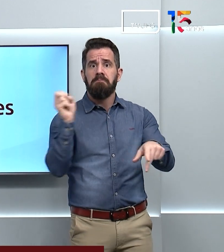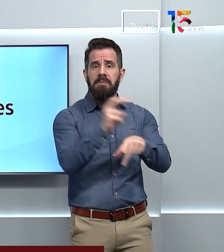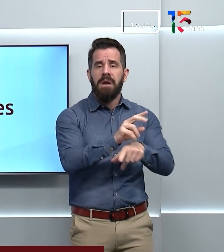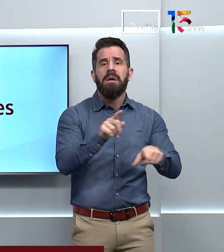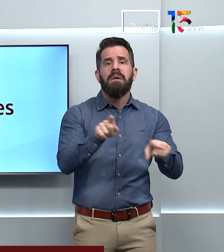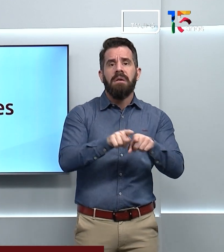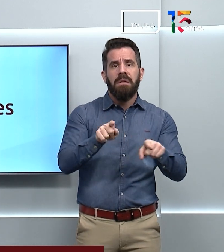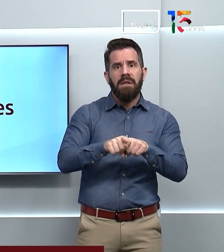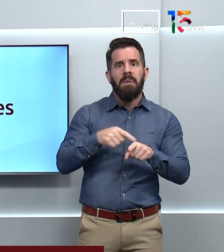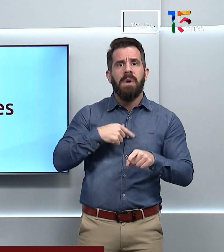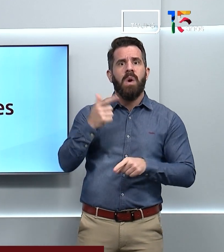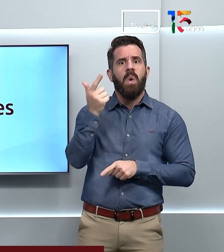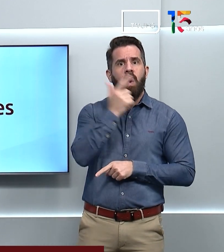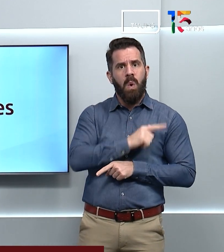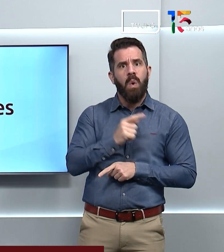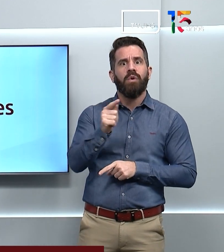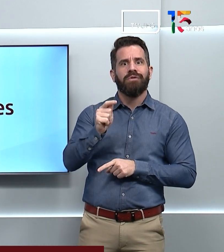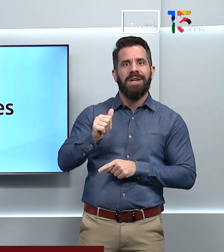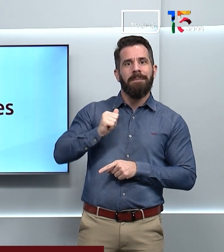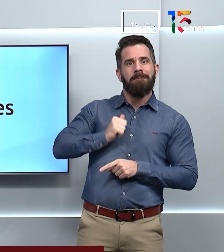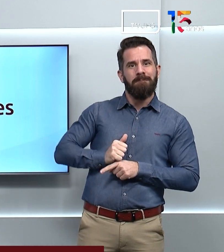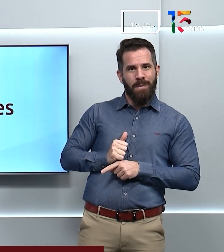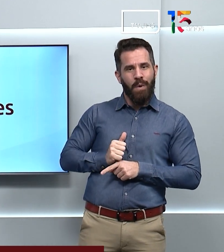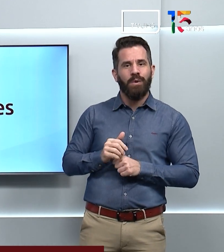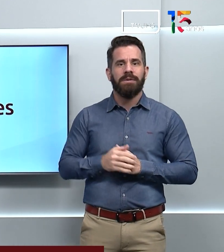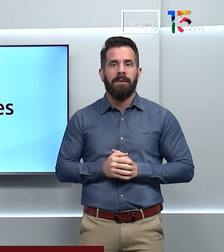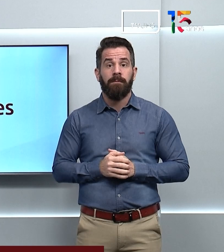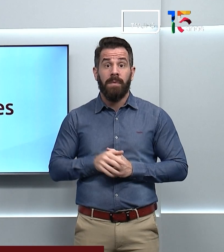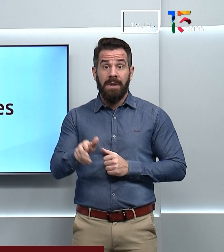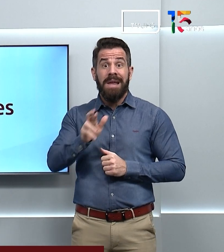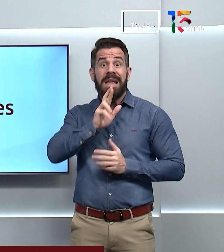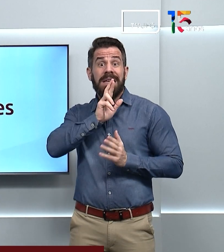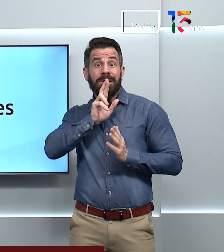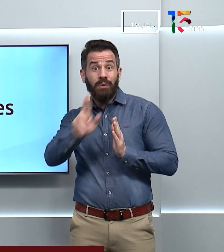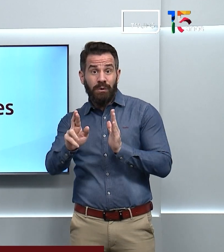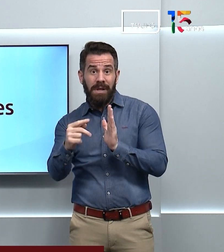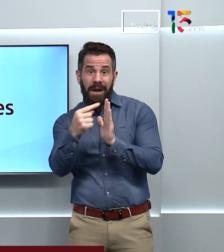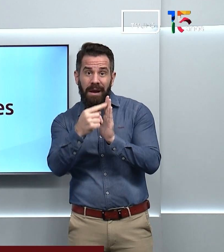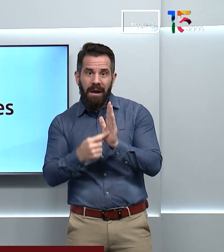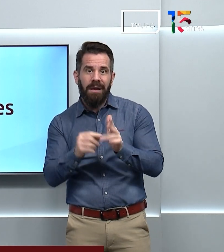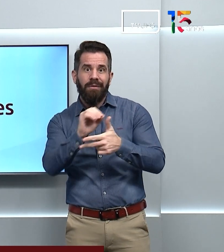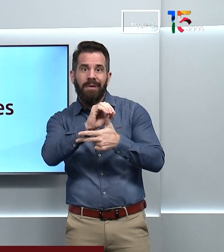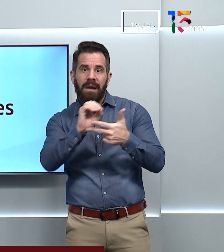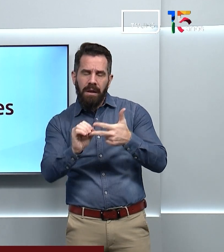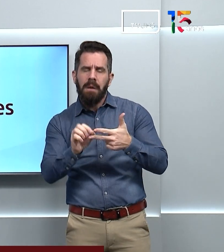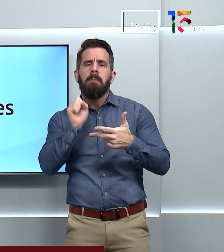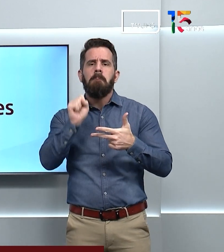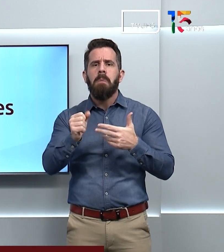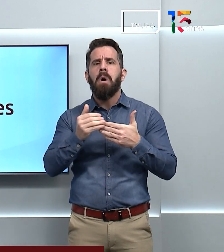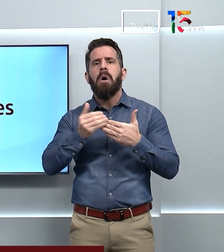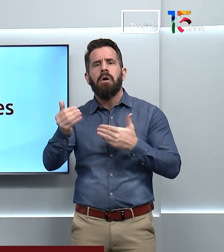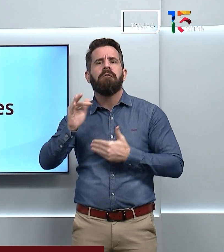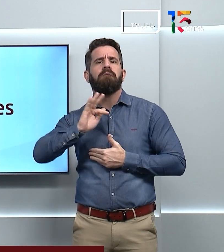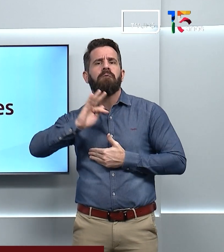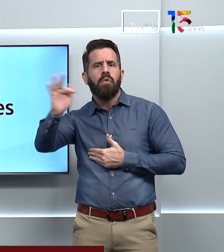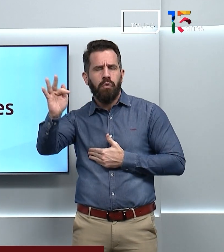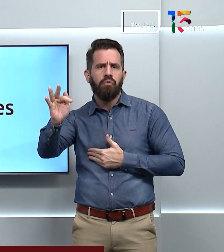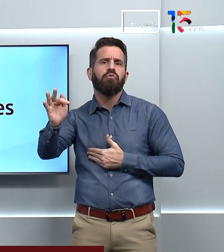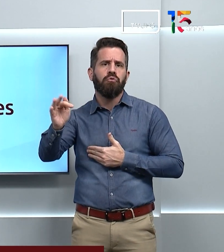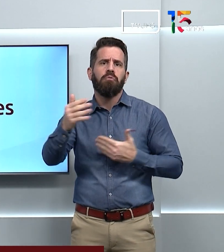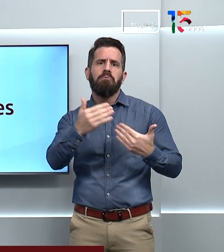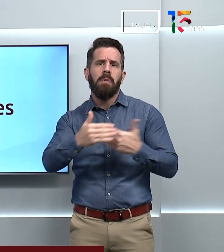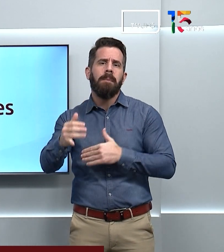programas de financiamento. E os resultados do Enem podem ser usados em processos seletivos em instituições de ensino superior